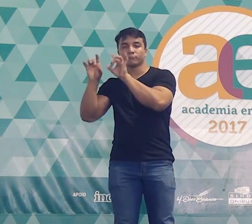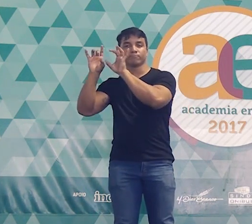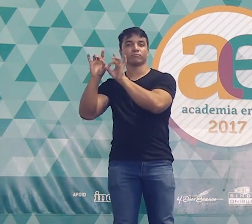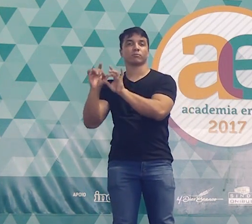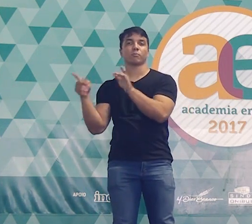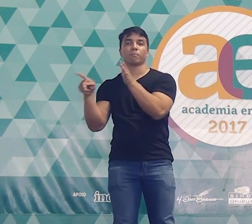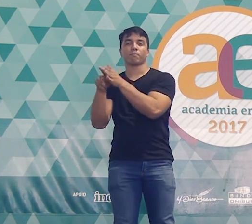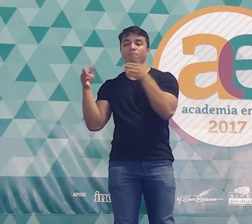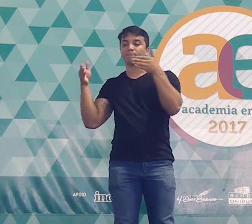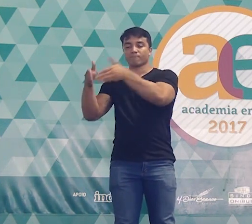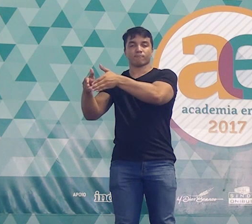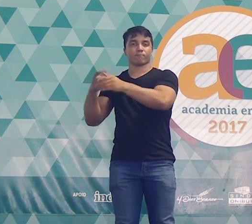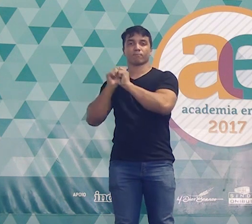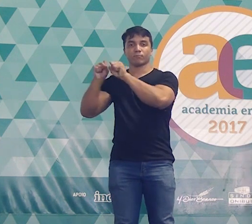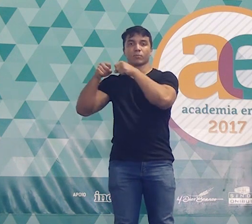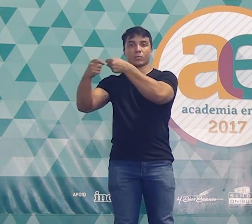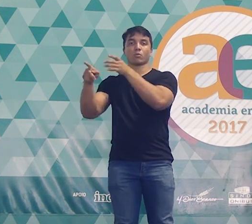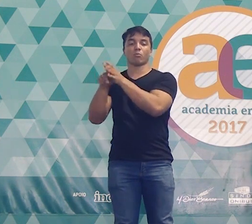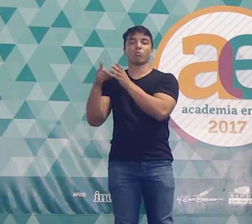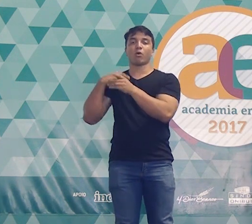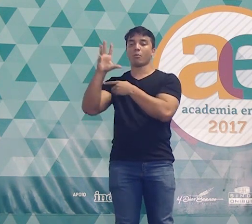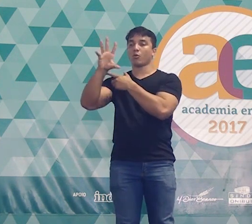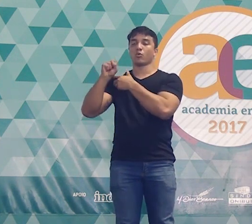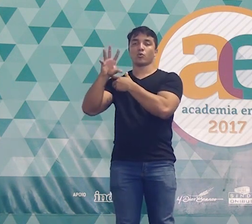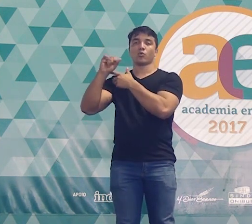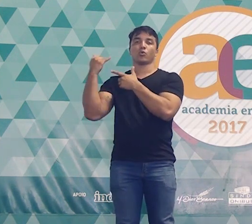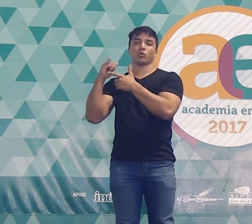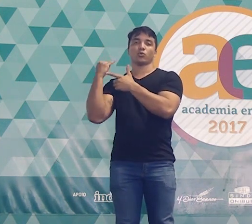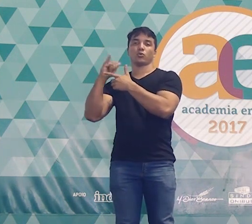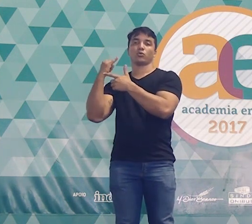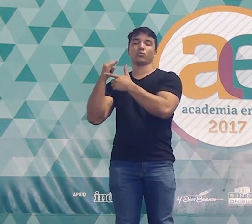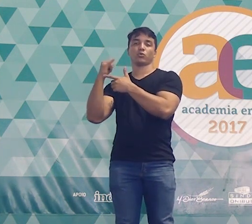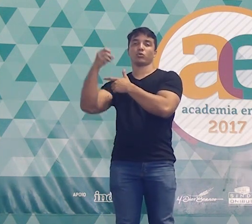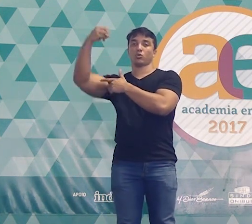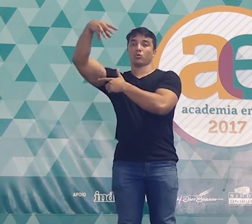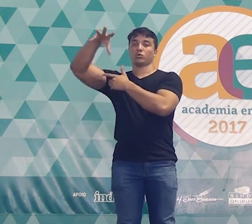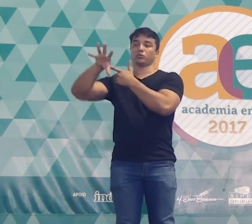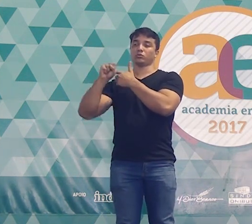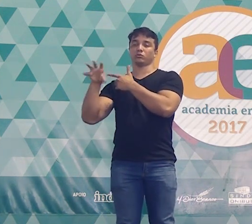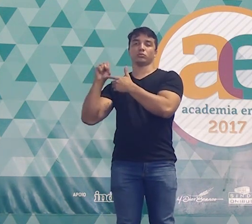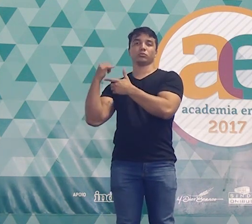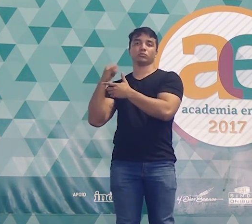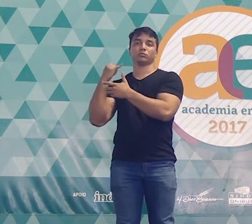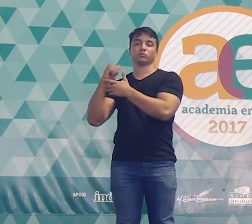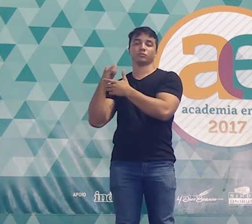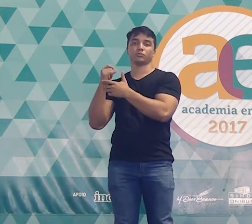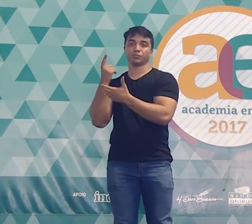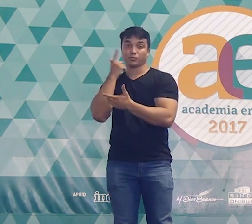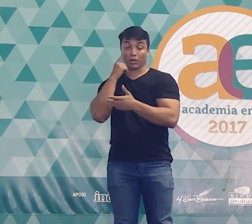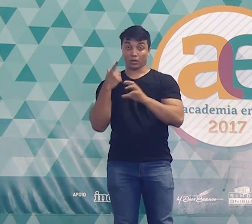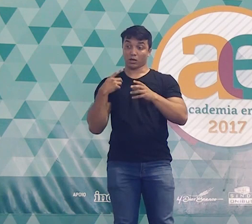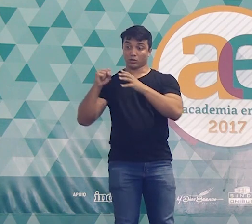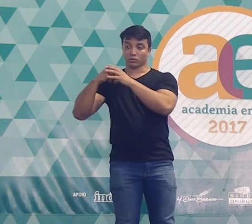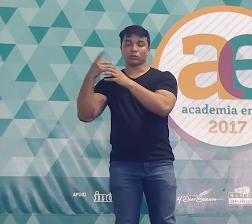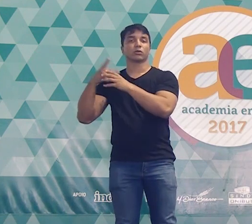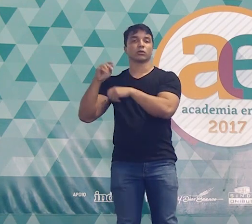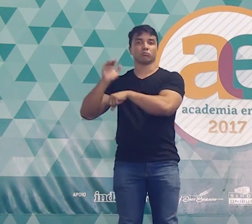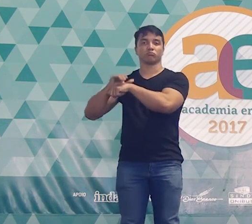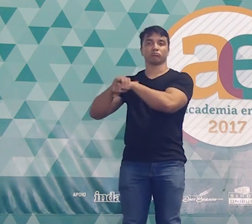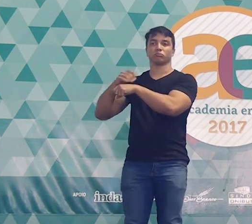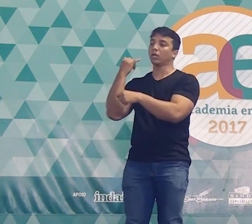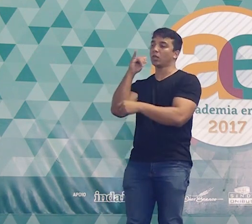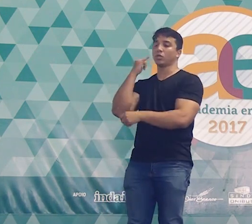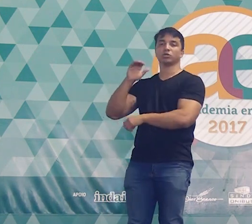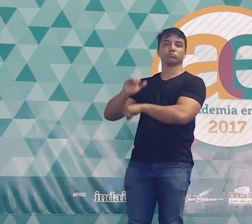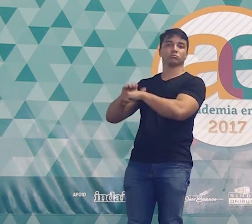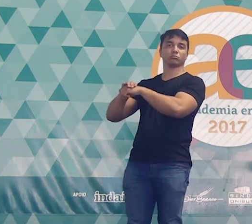a realizar atividade fotossintética, né? A gente sabe que a célula vegetal, diferente da célula animal, ela é capaz de fabricar a sua